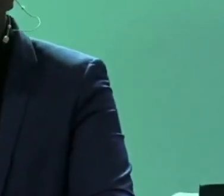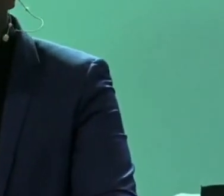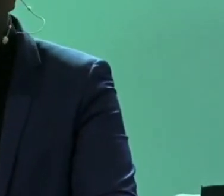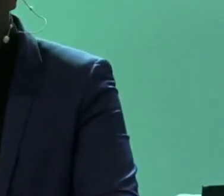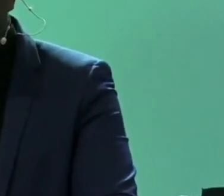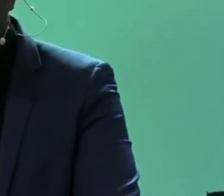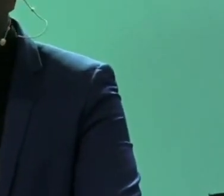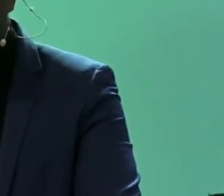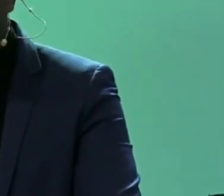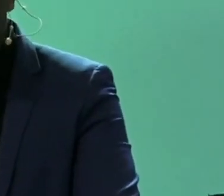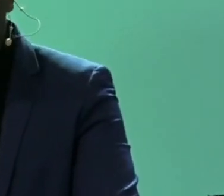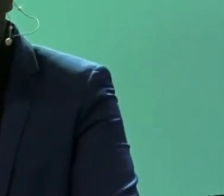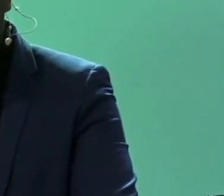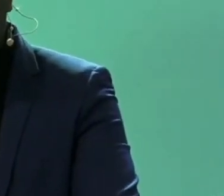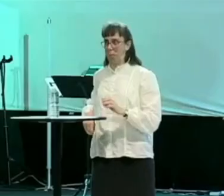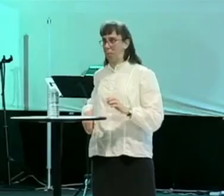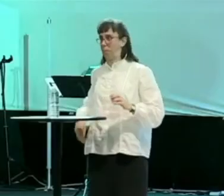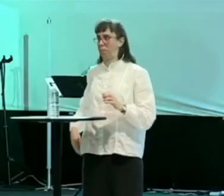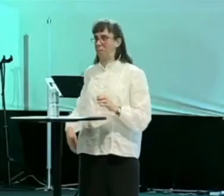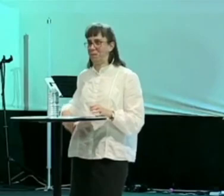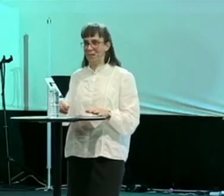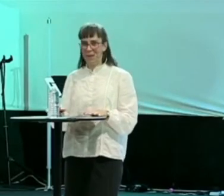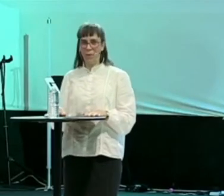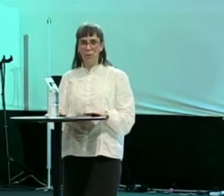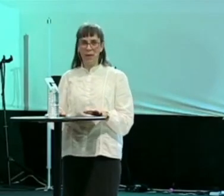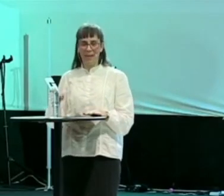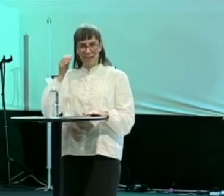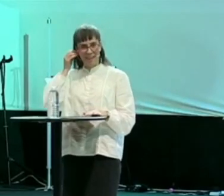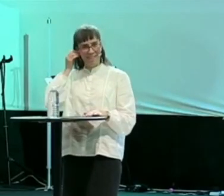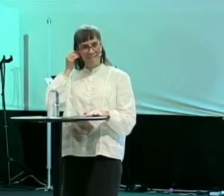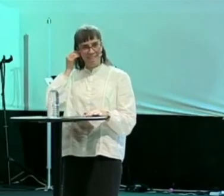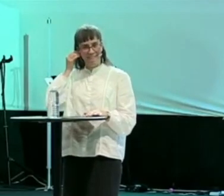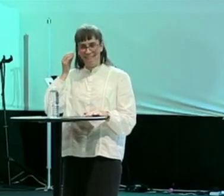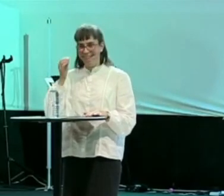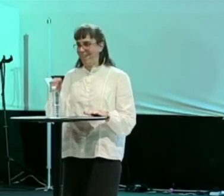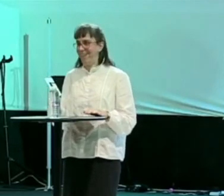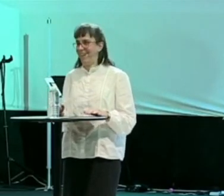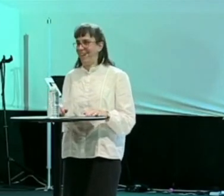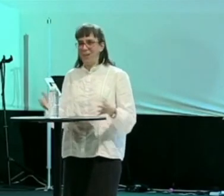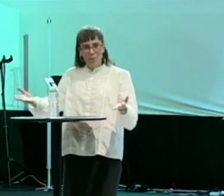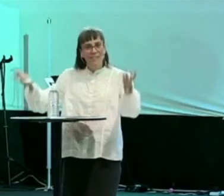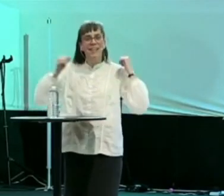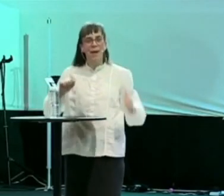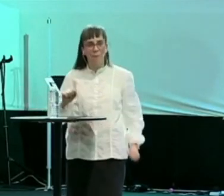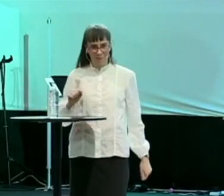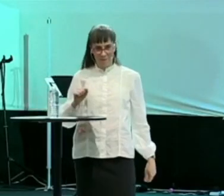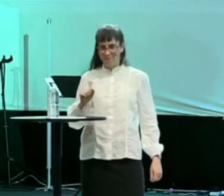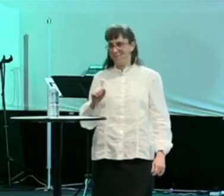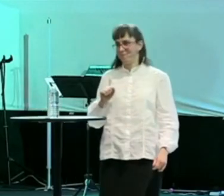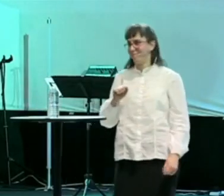L'église va bien. Amen. The church is doing fine. L'église va bien. How are you doing? Gloire à Dieu. Est-ce qu'on peut juste se lever? Amen. Please